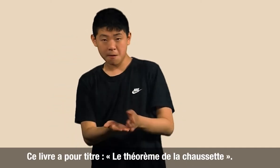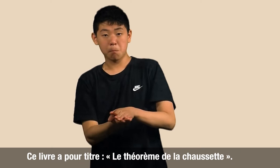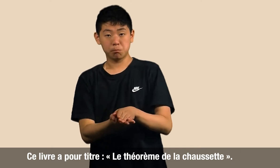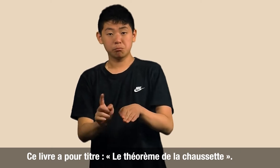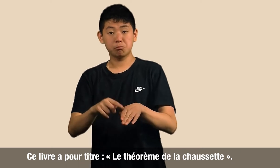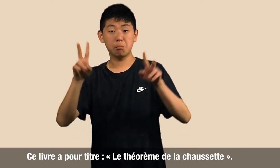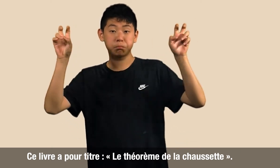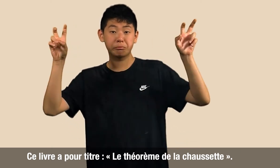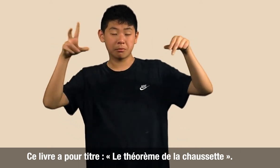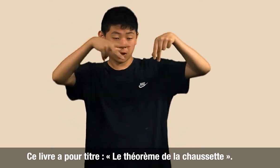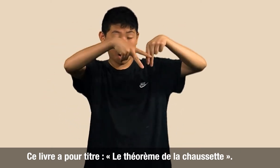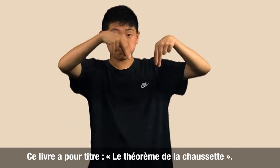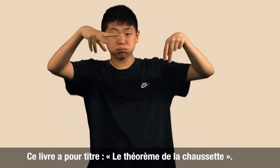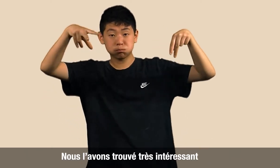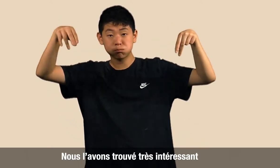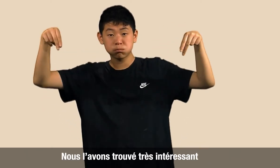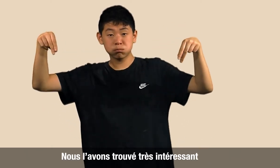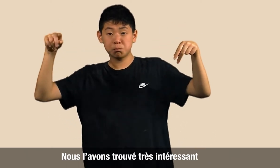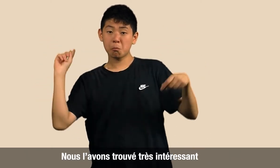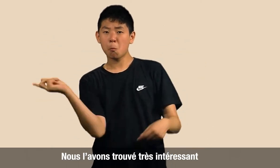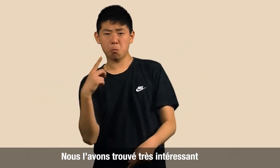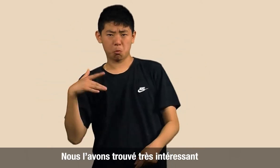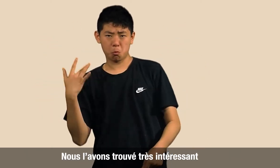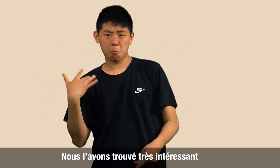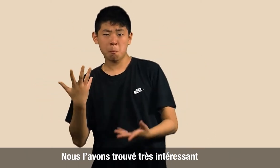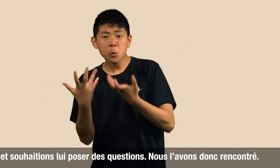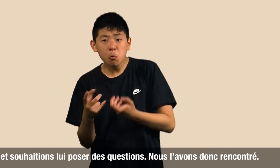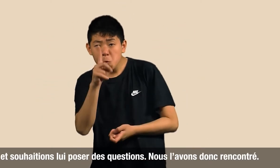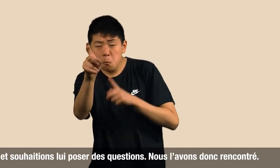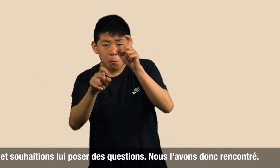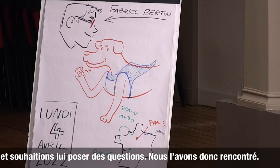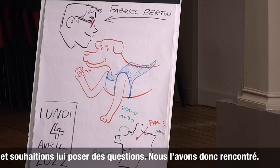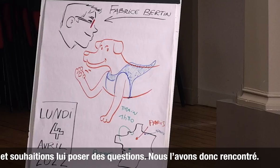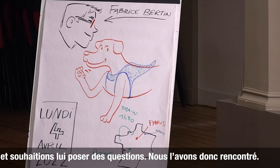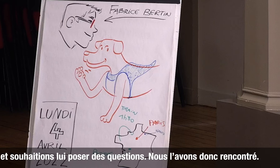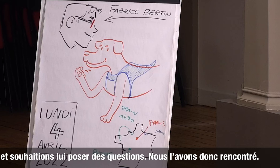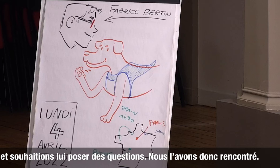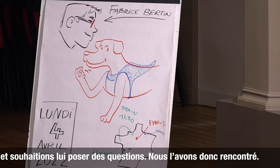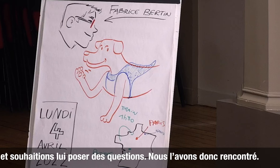titre Le théorème de la chaussette. Nous l'avons trouvé très intéressant et souhaitions lui poser des questions. Nous l'avons donc rencontré.